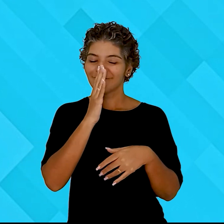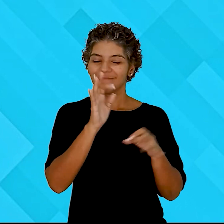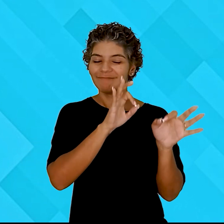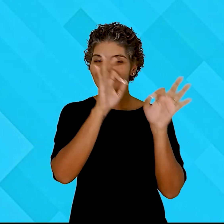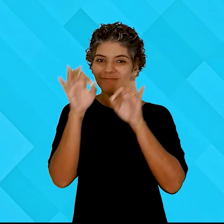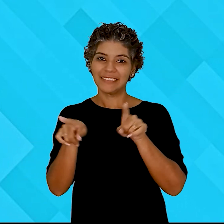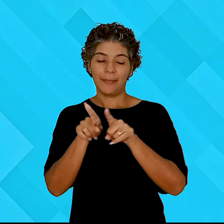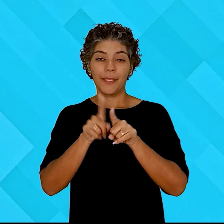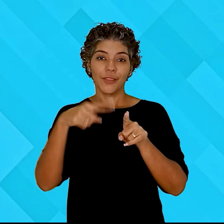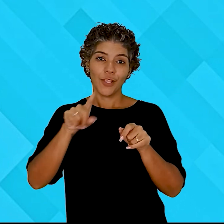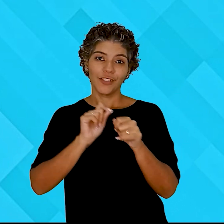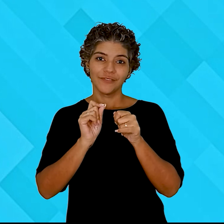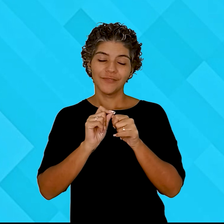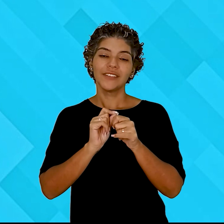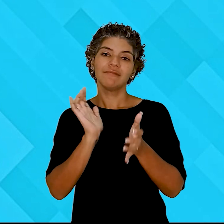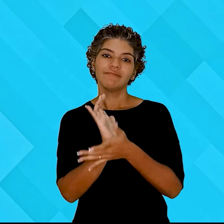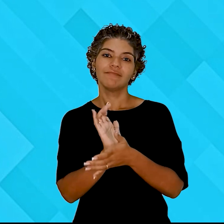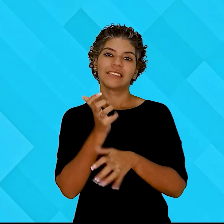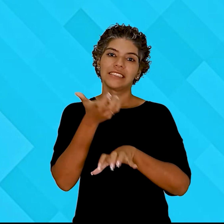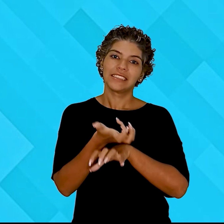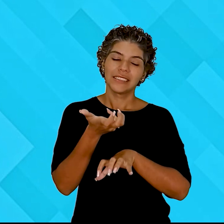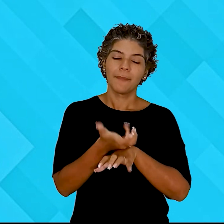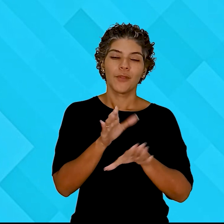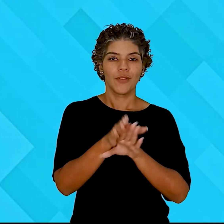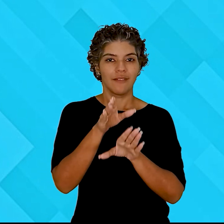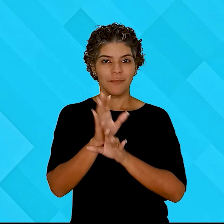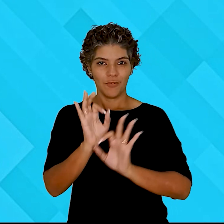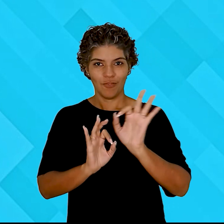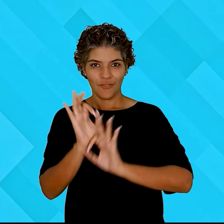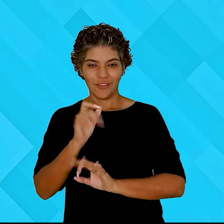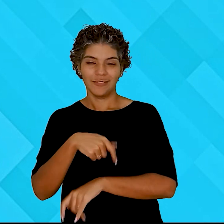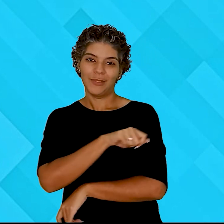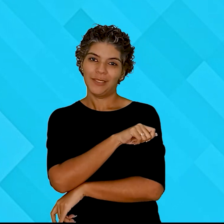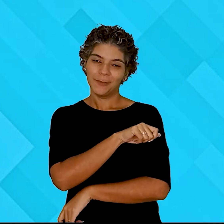disciplina de Desenvolvimento Orientado de Projeto. Então, fiquem ligados aí nos nossos próximos programas. Um abraço para todo mundo.